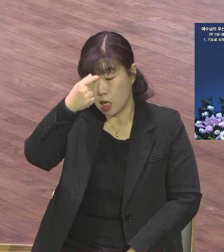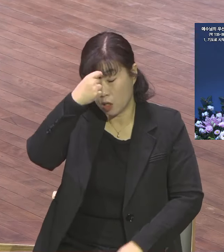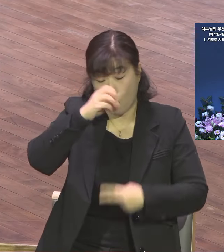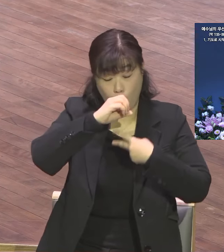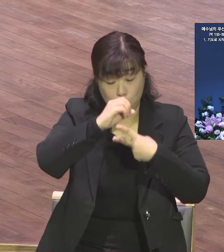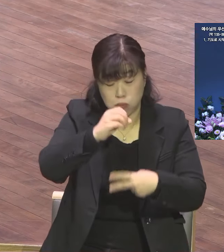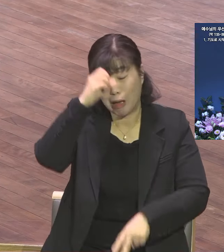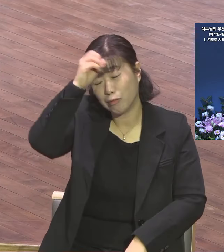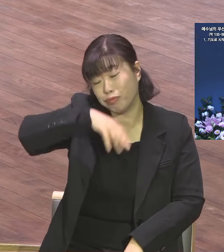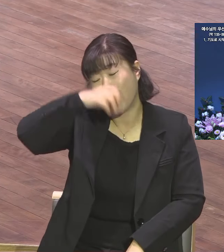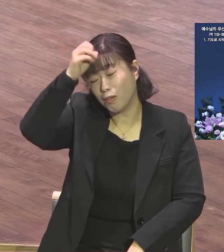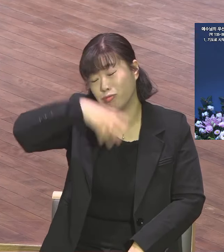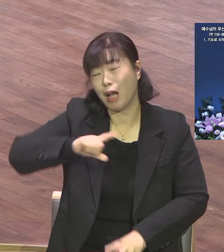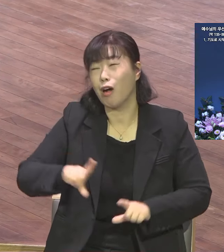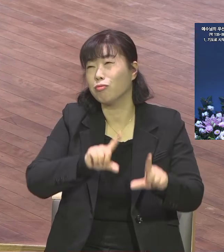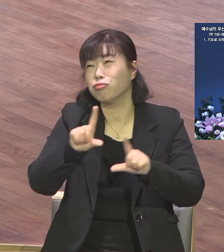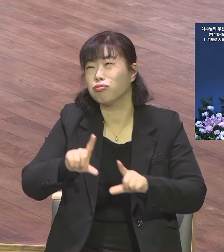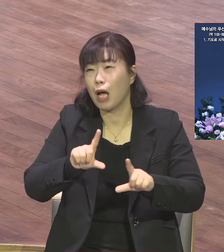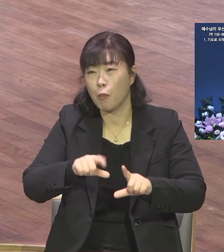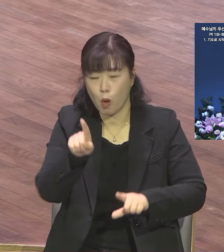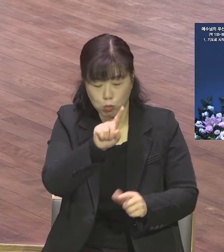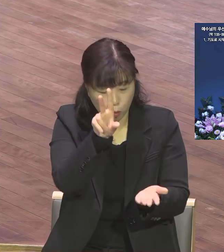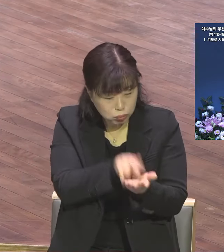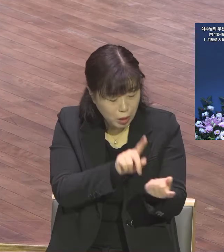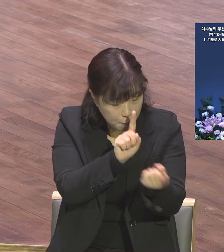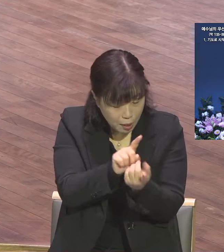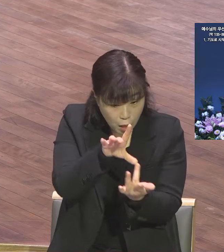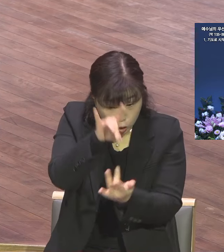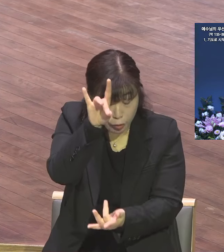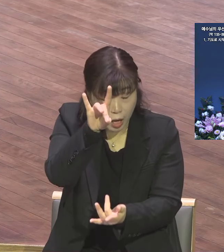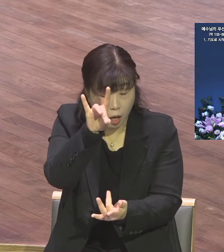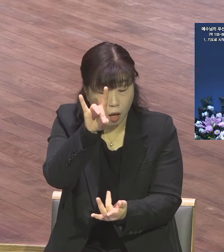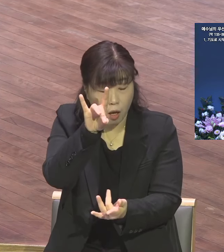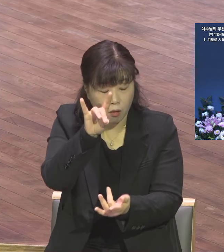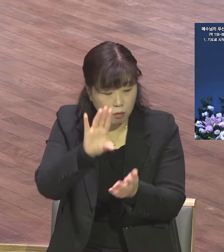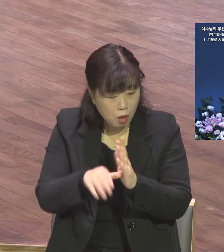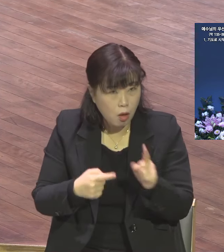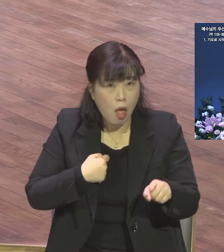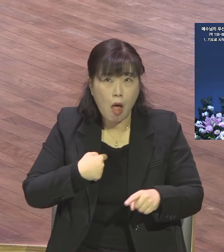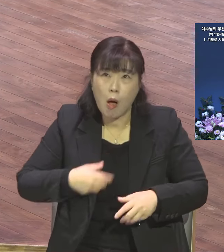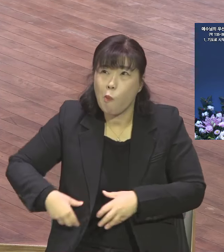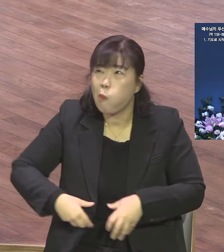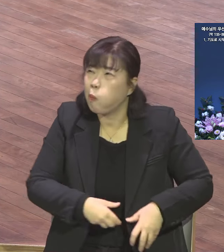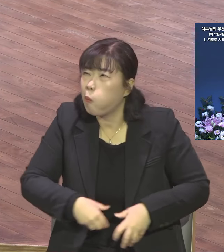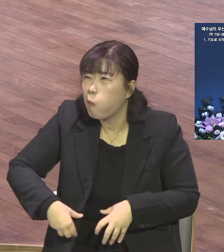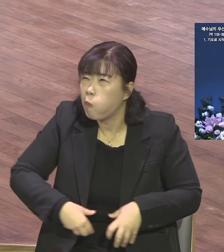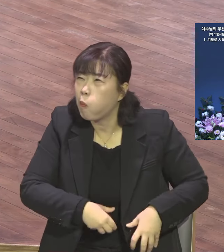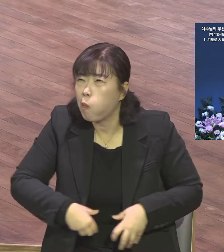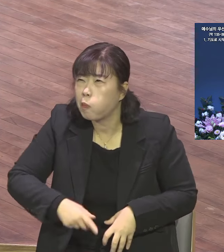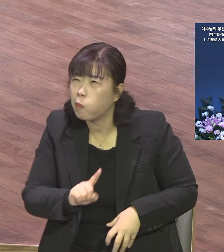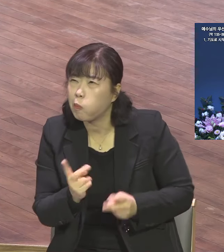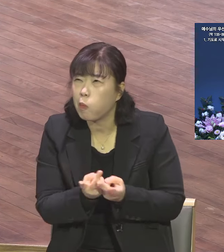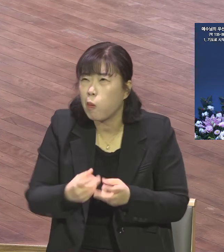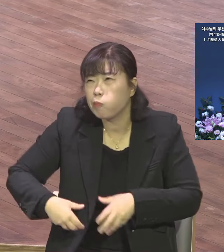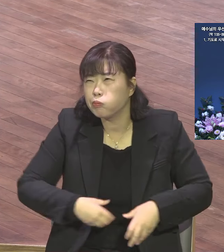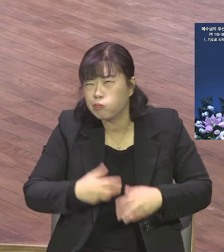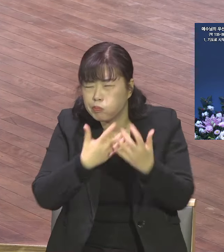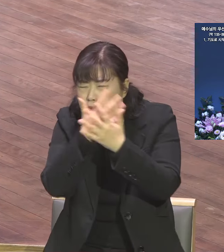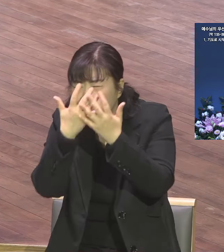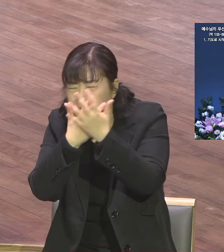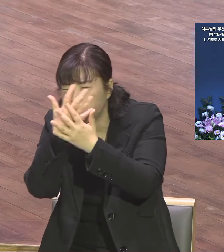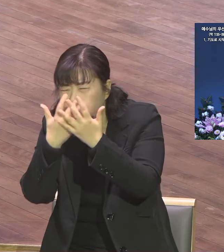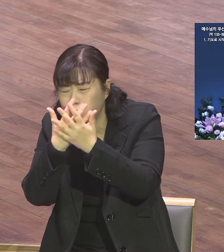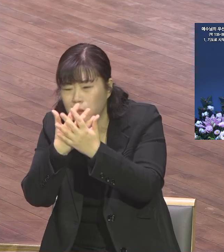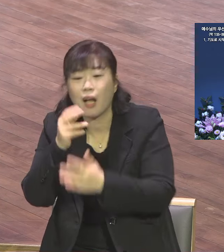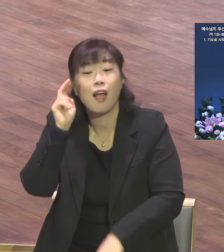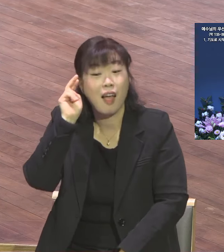기도는요 우리 인생의 방향을 잡아줍니다. 제가 이야기 간증하잖아요. 저는 하루를 시작할 때 누구하고도 대화하지 않습니다. 배를